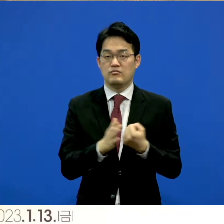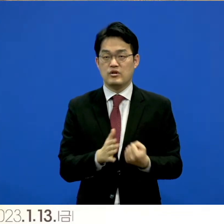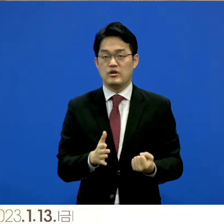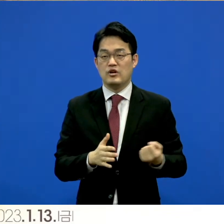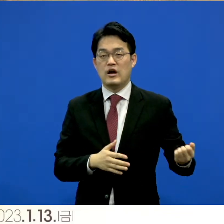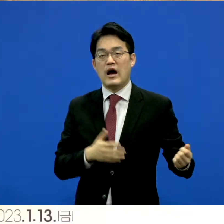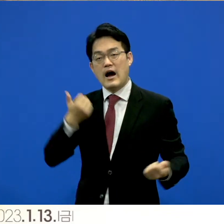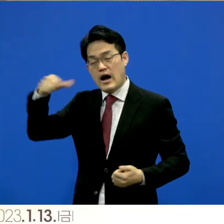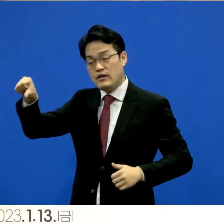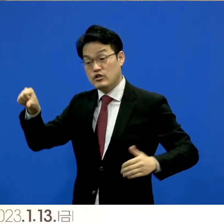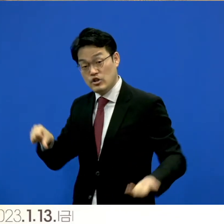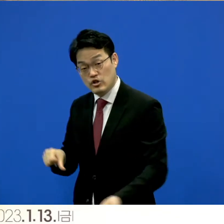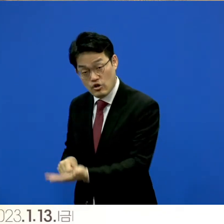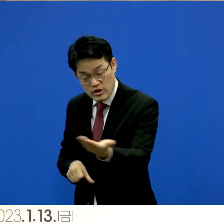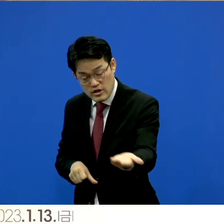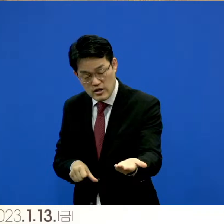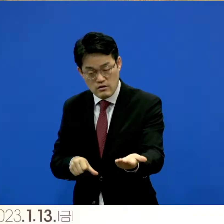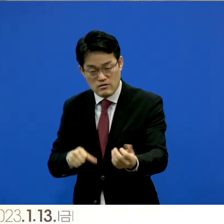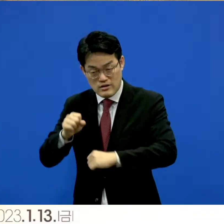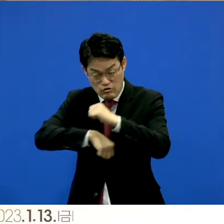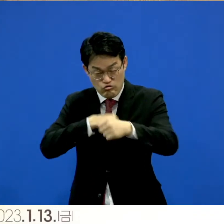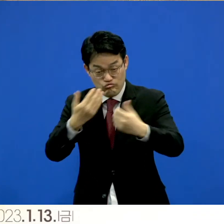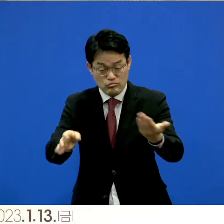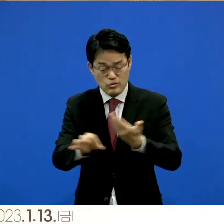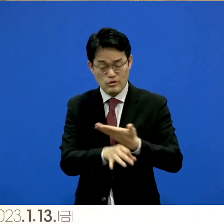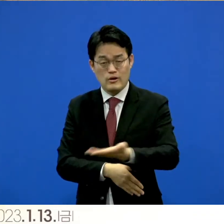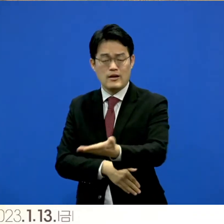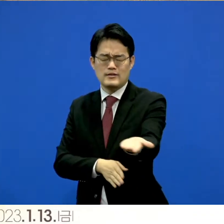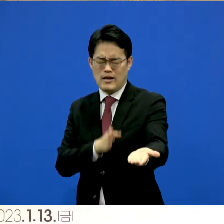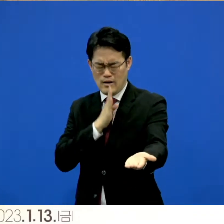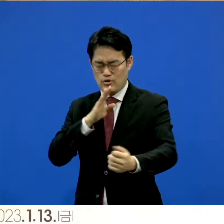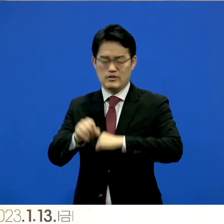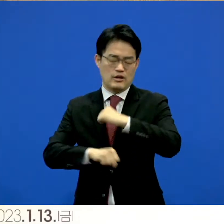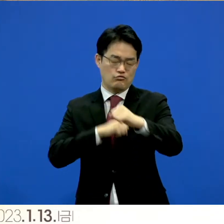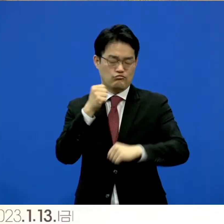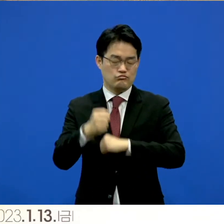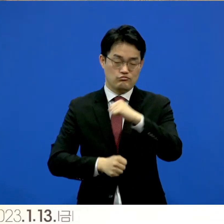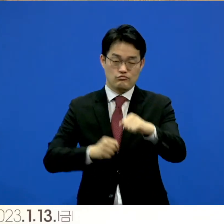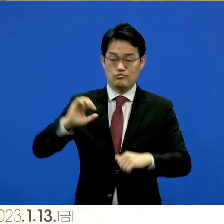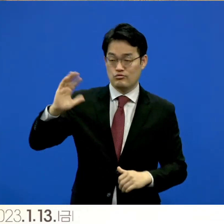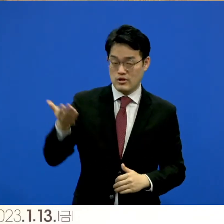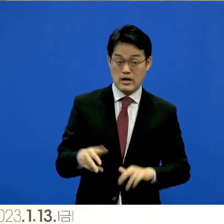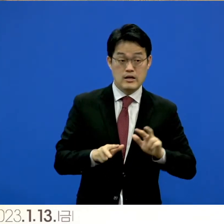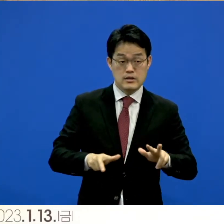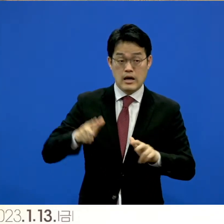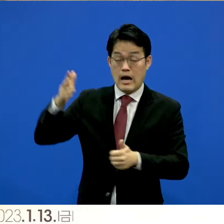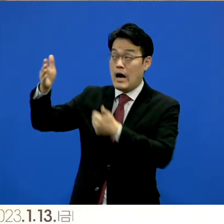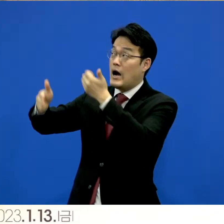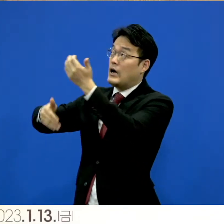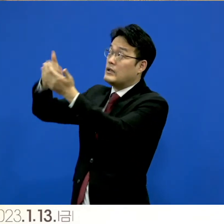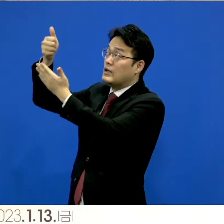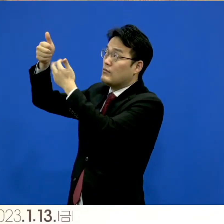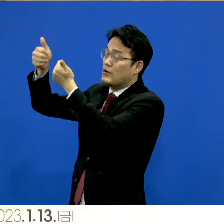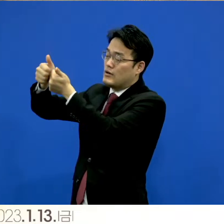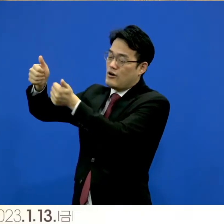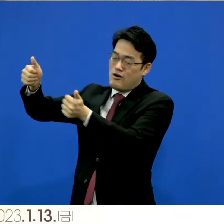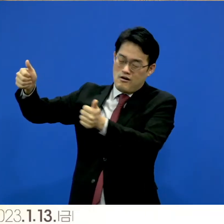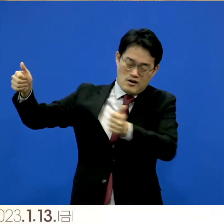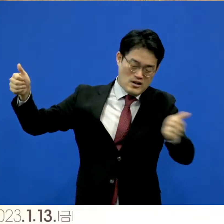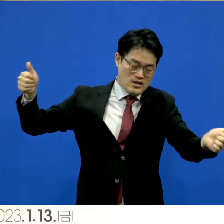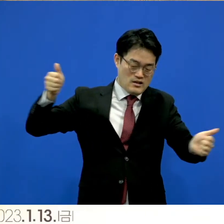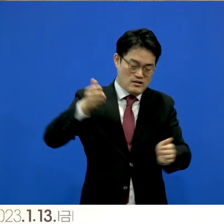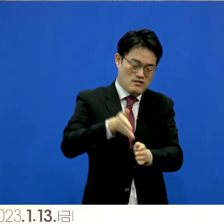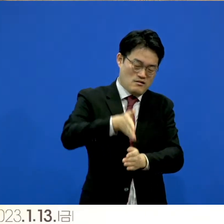자유로우리라. 우리에게 자유가 주었어요. 하나님 아버지와 이제 더 이상 거리감이 없습니다.